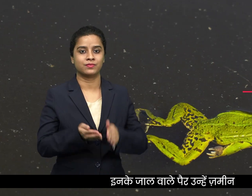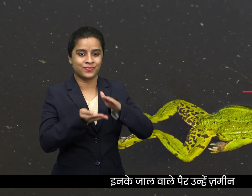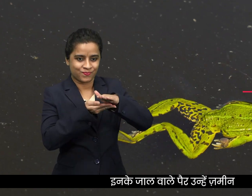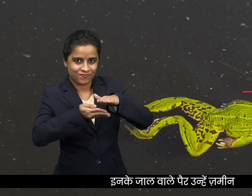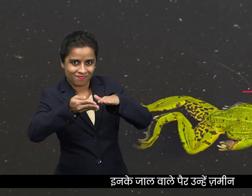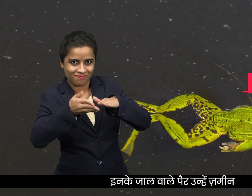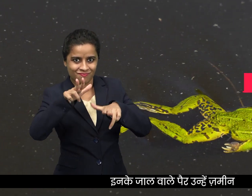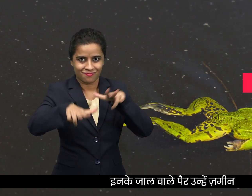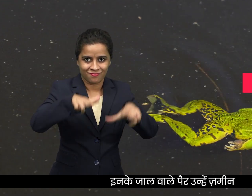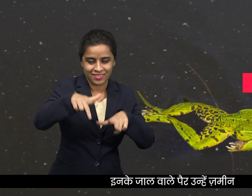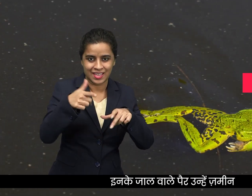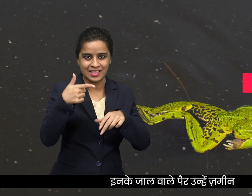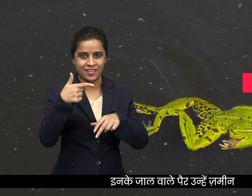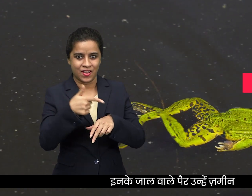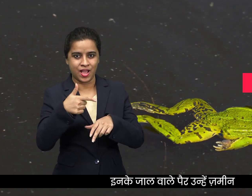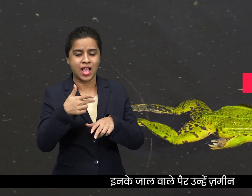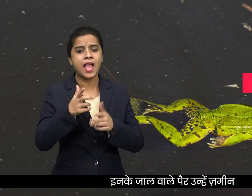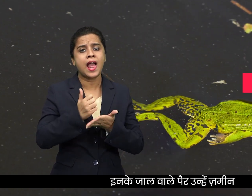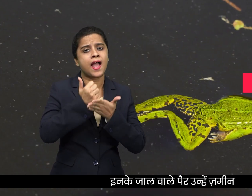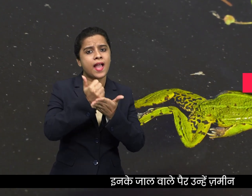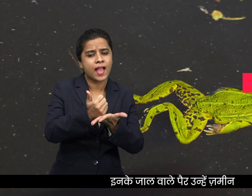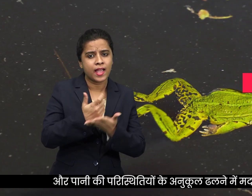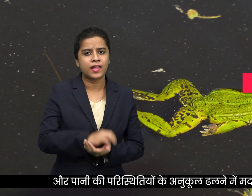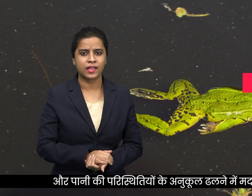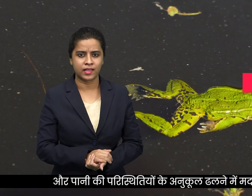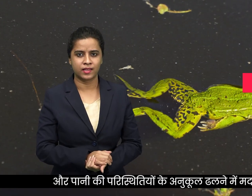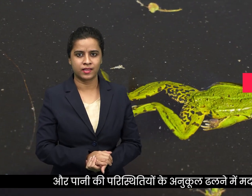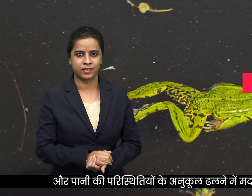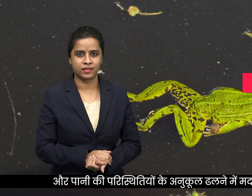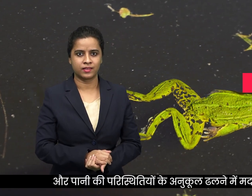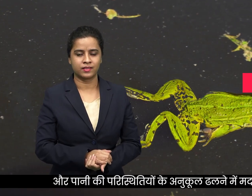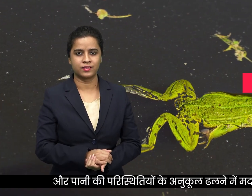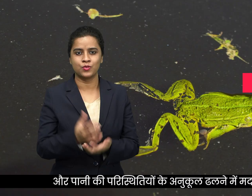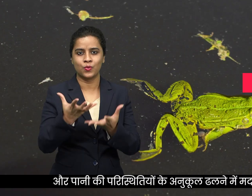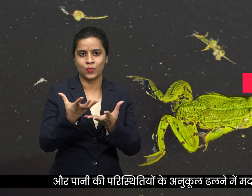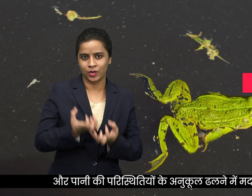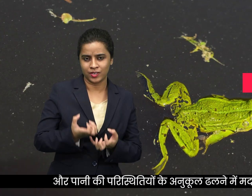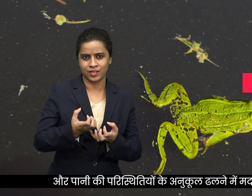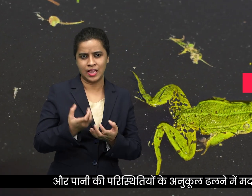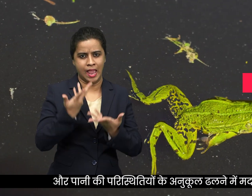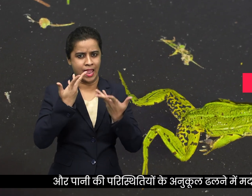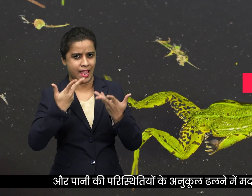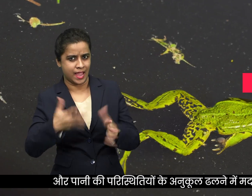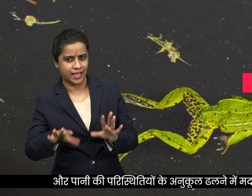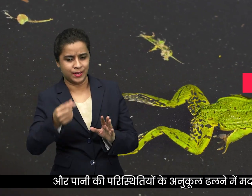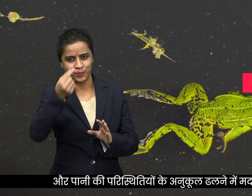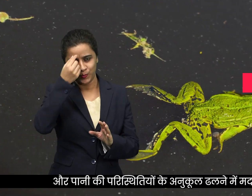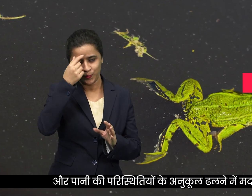इनके जाल वाले पैर उन्हें जमीन और पानी की परिस्थितियों के अनुकूल ढलने में मदद करते